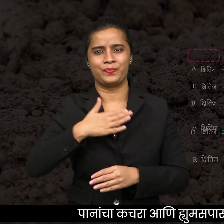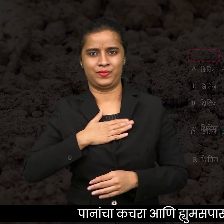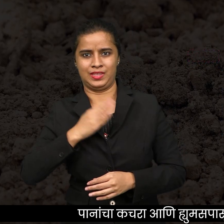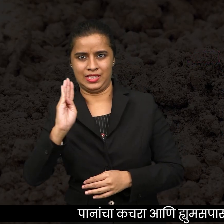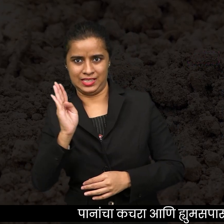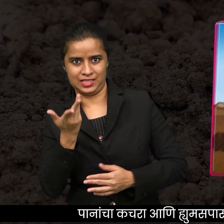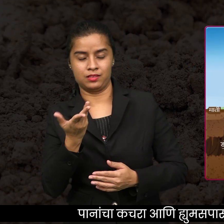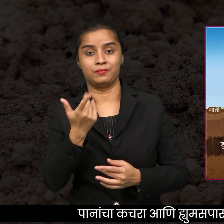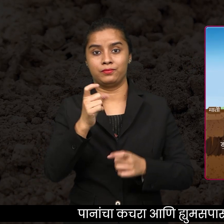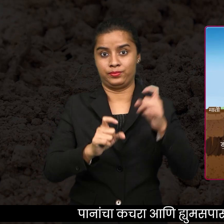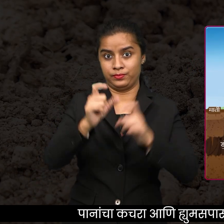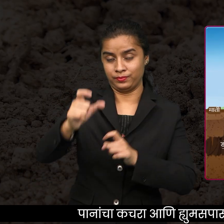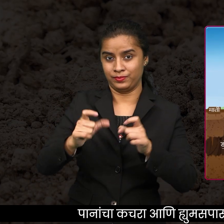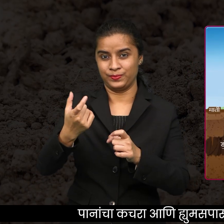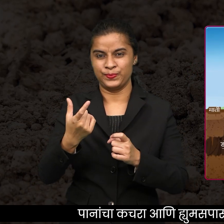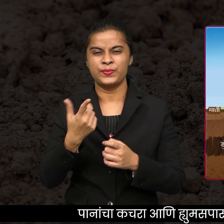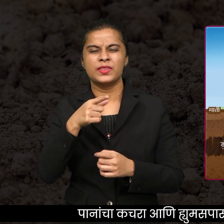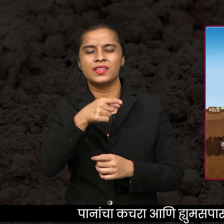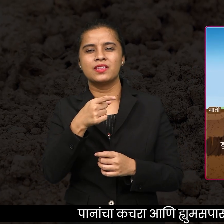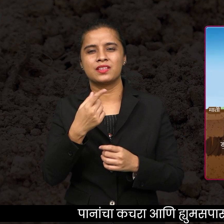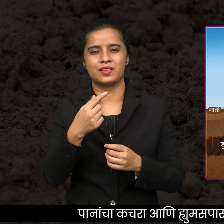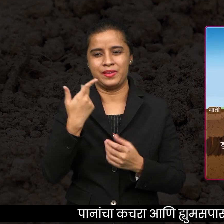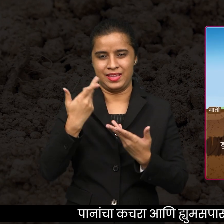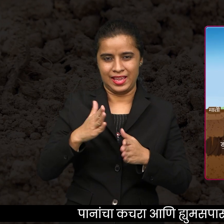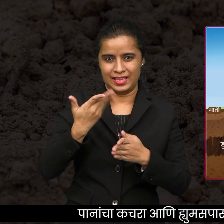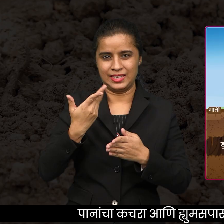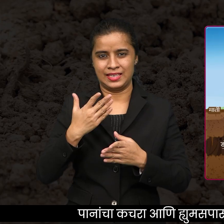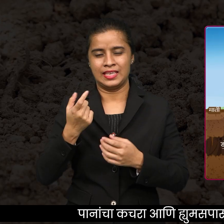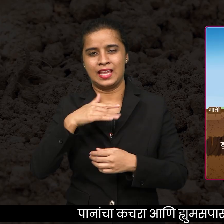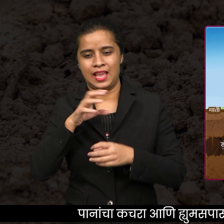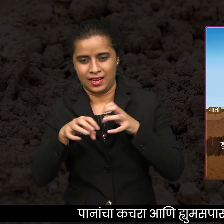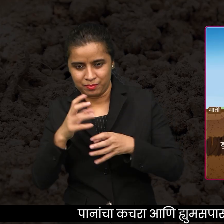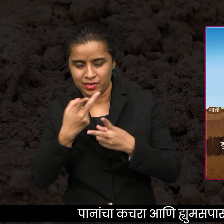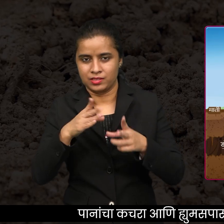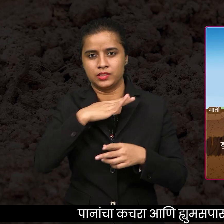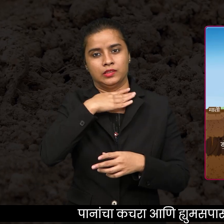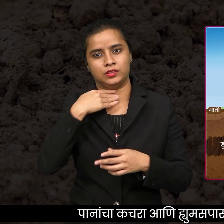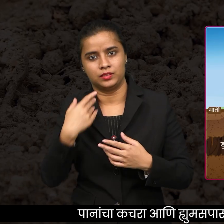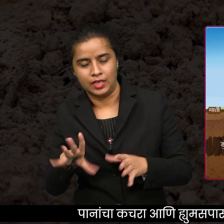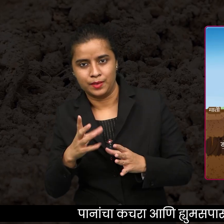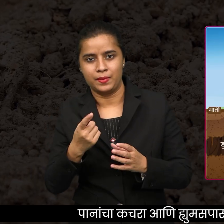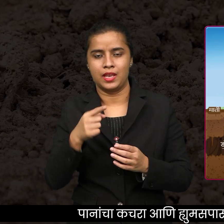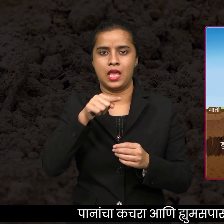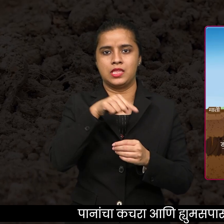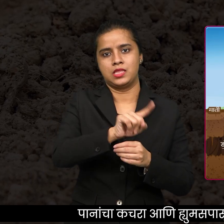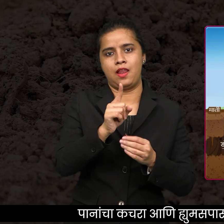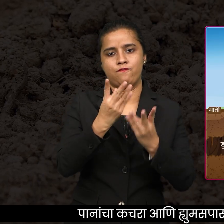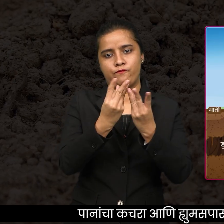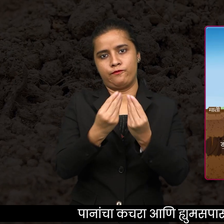पानाचा कचरा आणि ह्युमस पासून बनलेले विघटित सेंद्रिय पदार्थ.